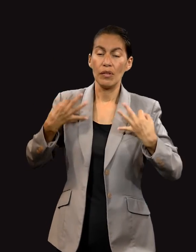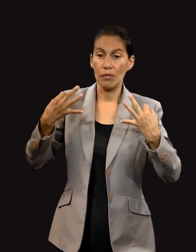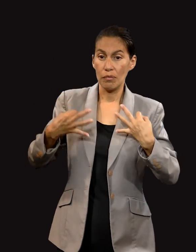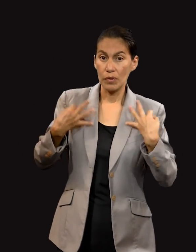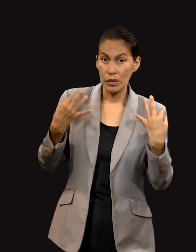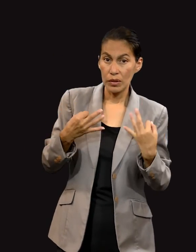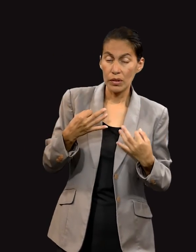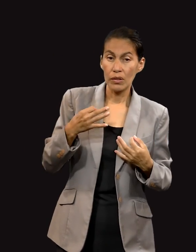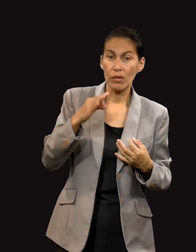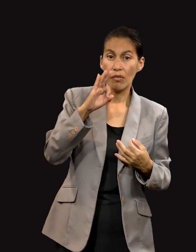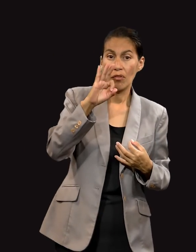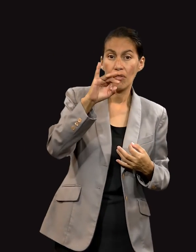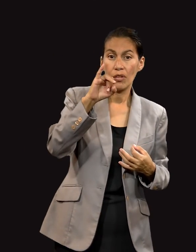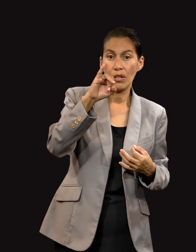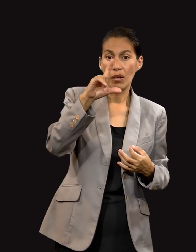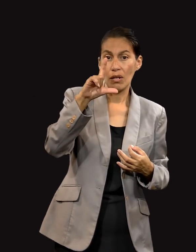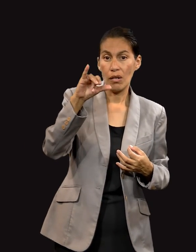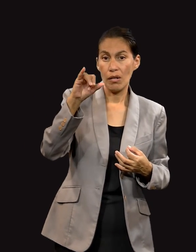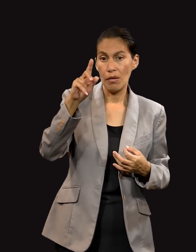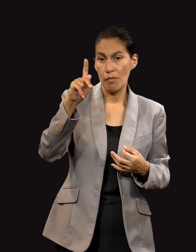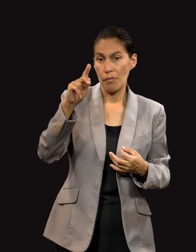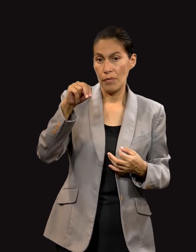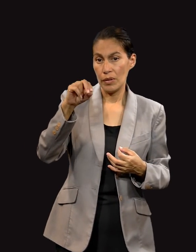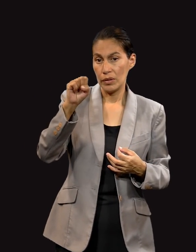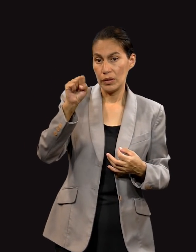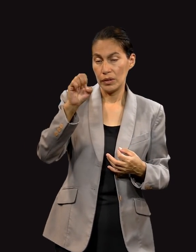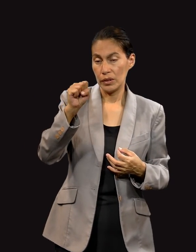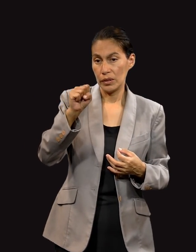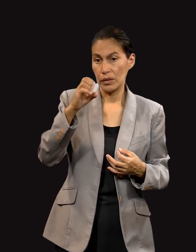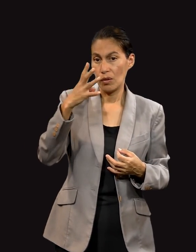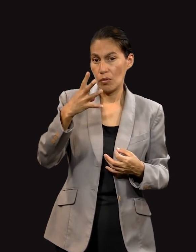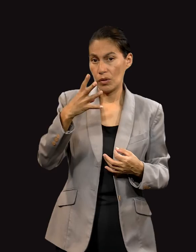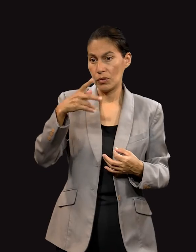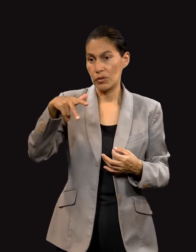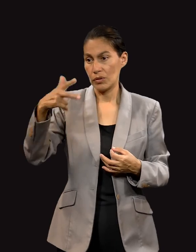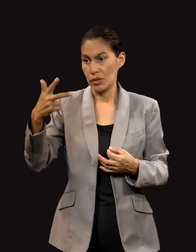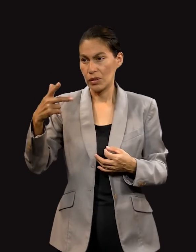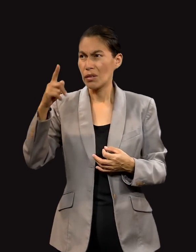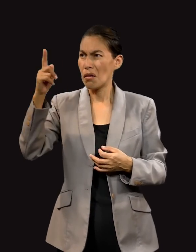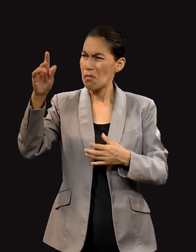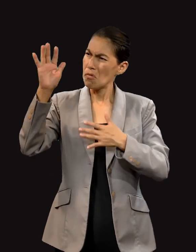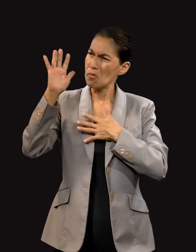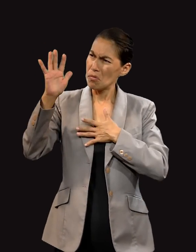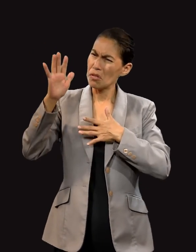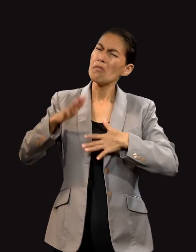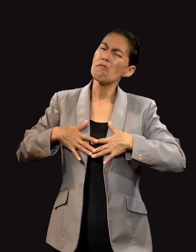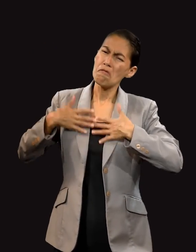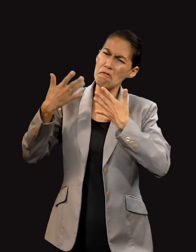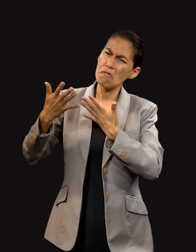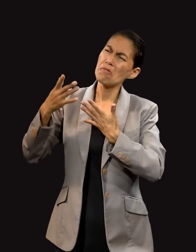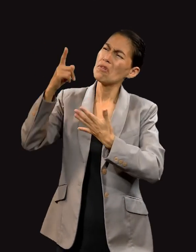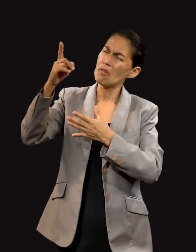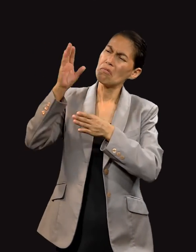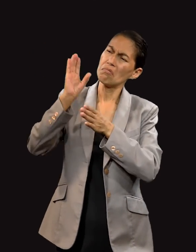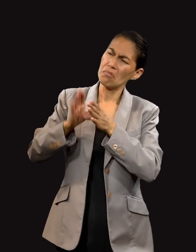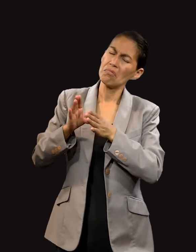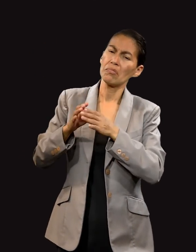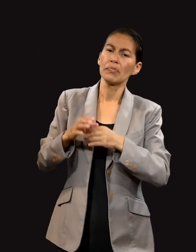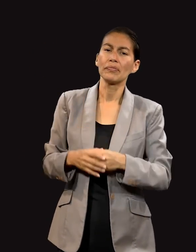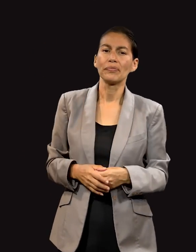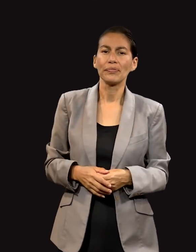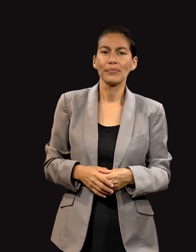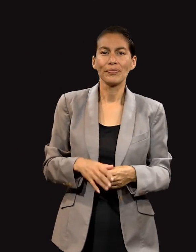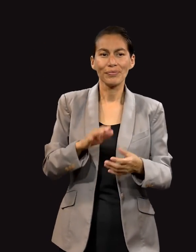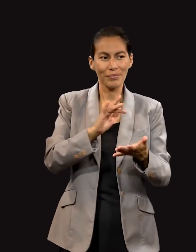puedo en Cristo que me fortalece. Tilipenses 4, 13. Él ha prometido fortalecerlos y confiemos en que Dios